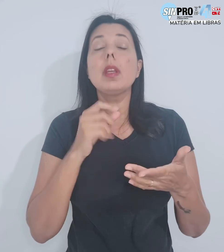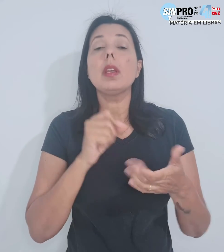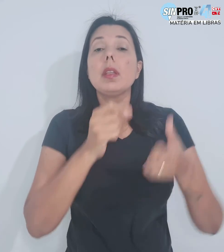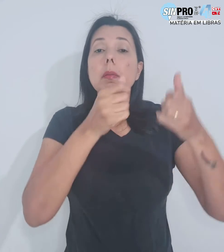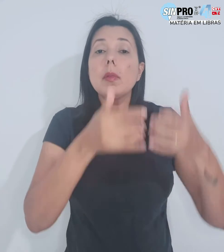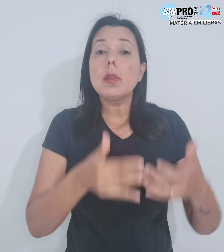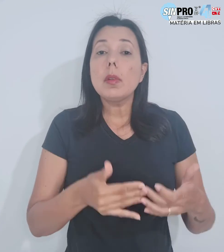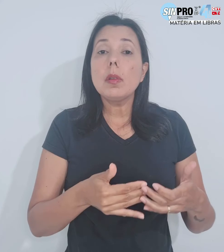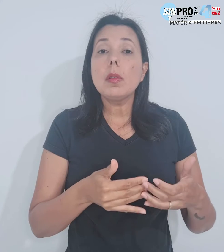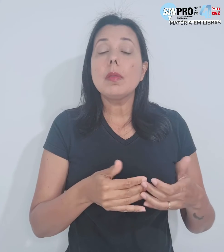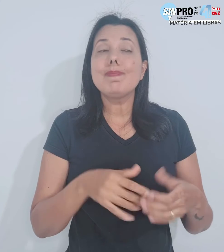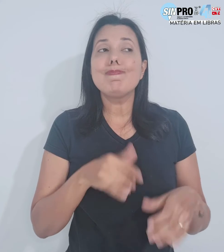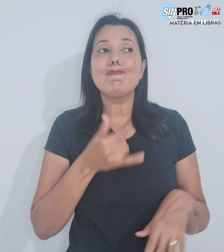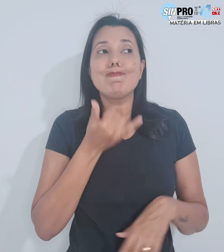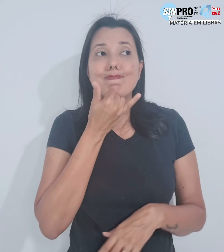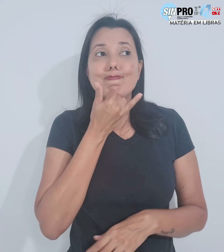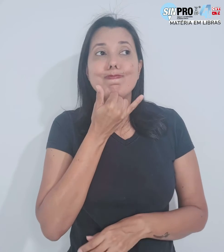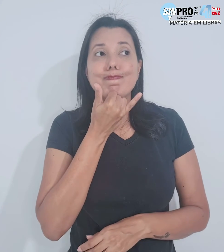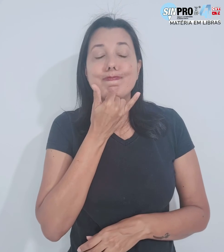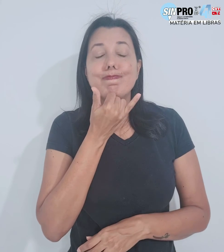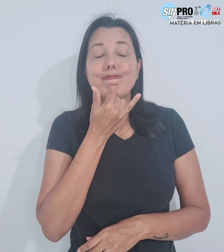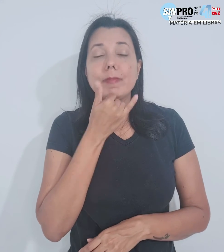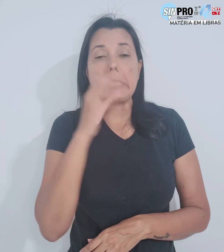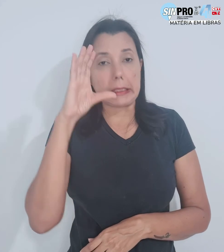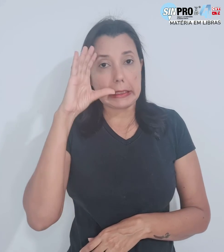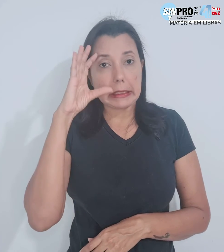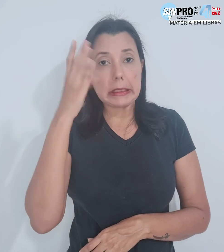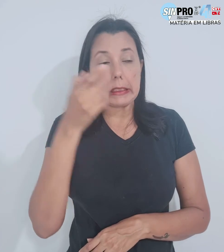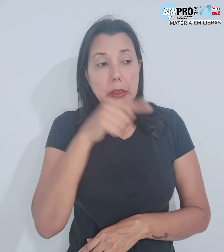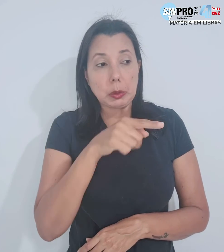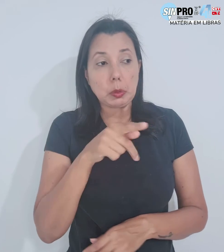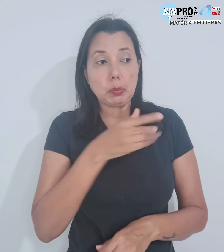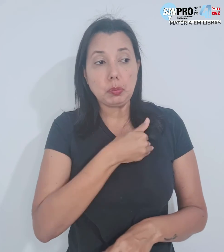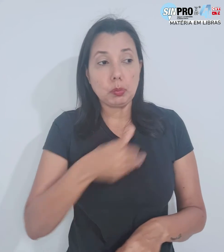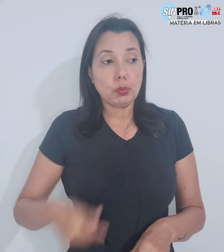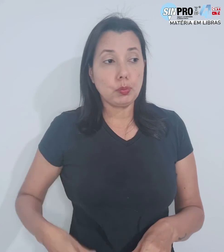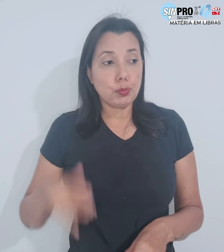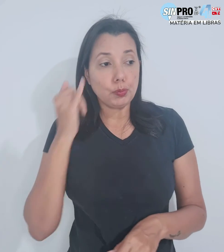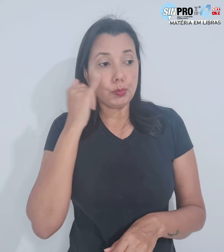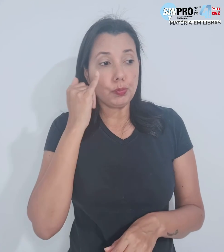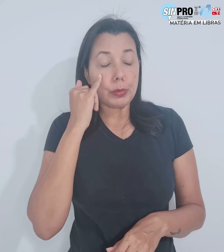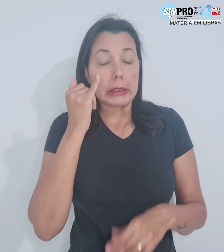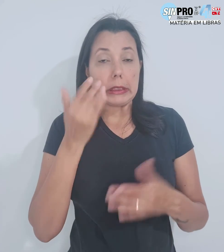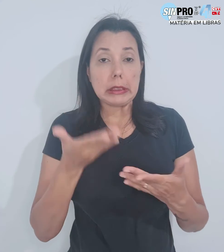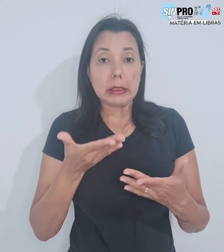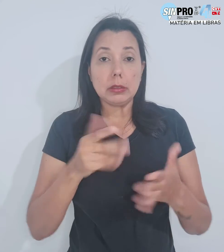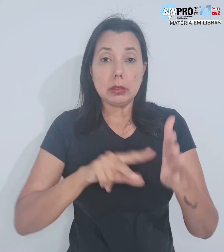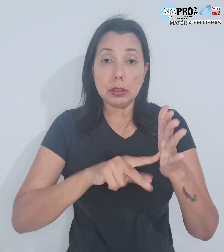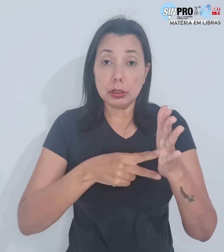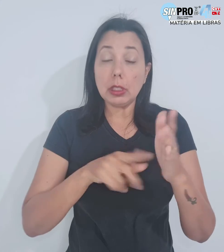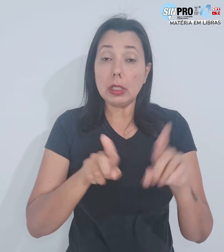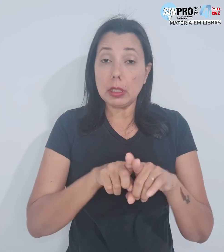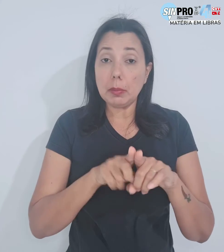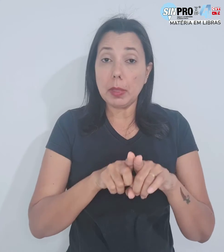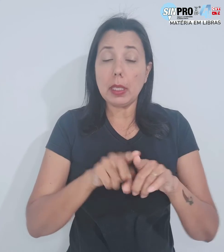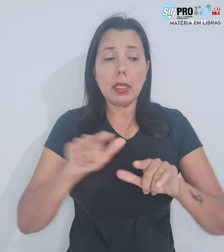e disse que lamentava a decisão de Ibanez. O sindicato vem